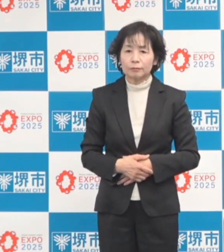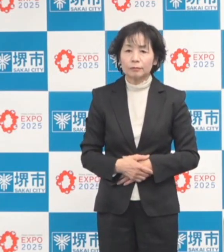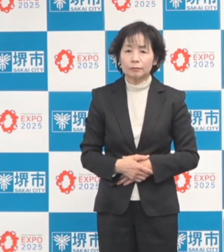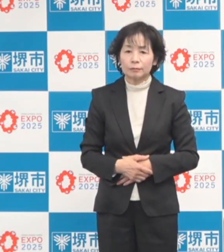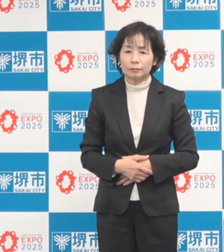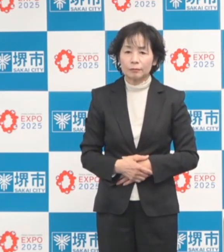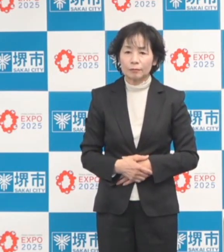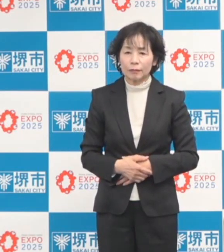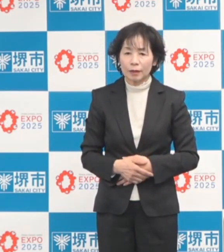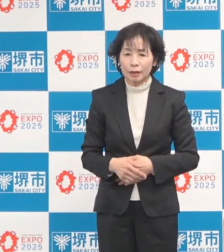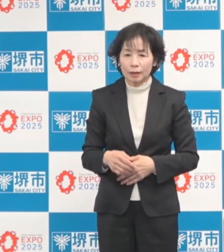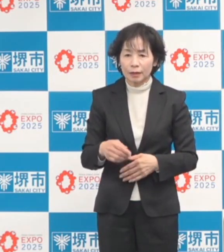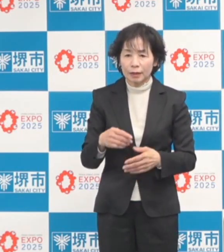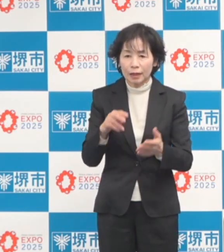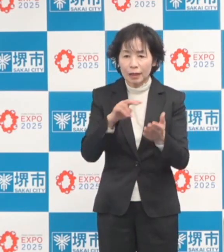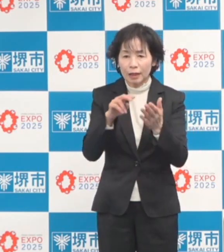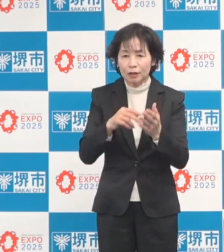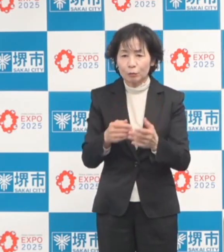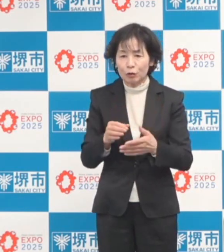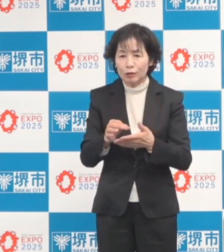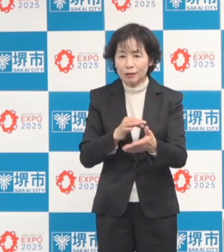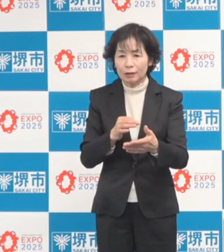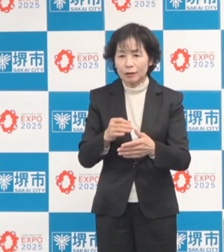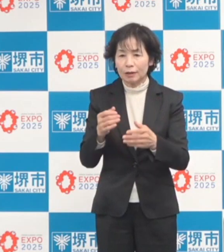それでは読売新聞さんどうぞ。